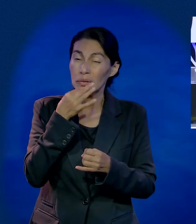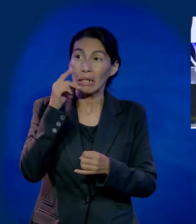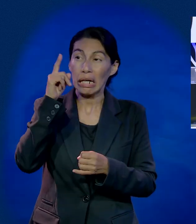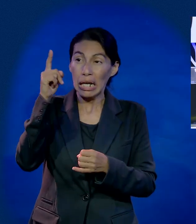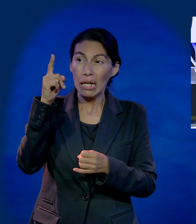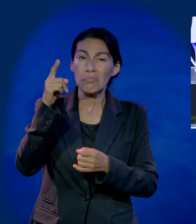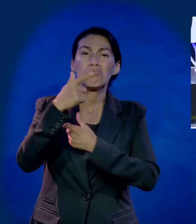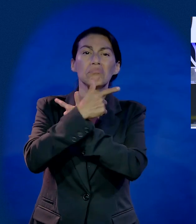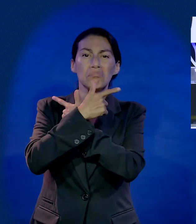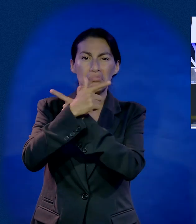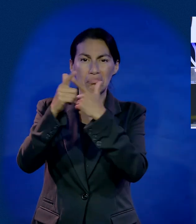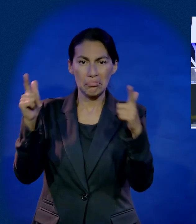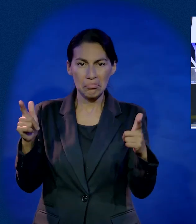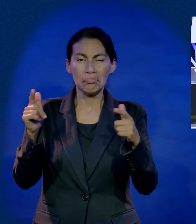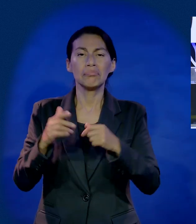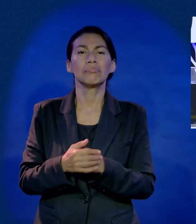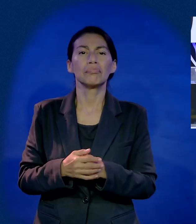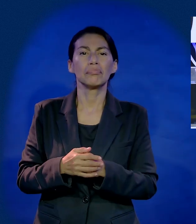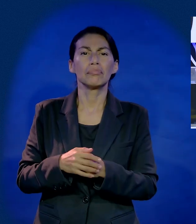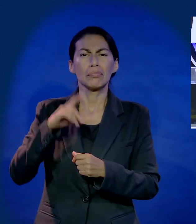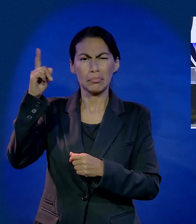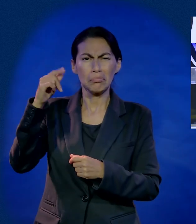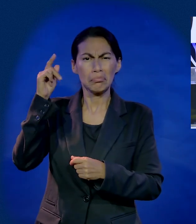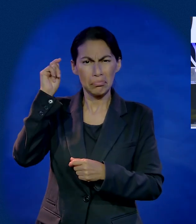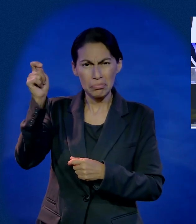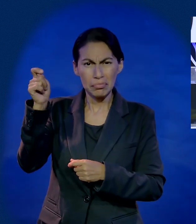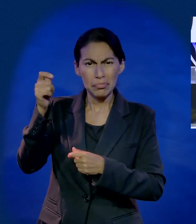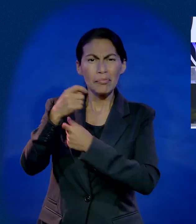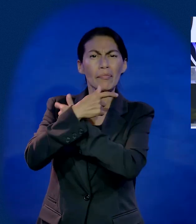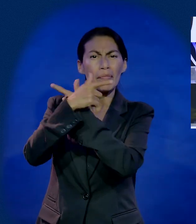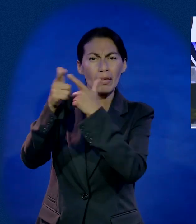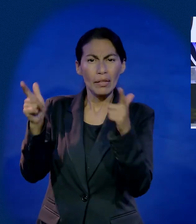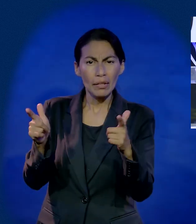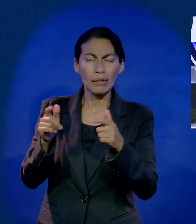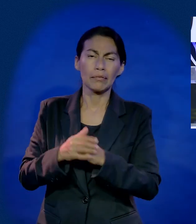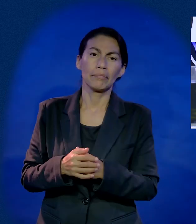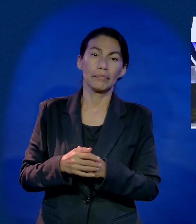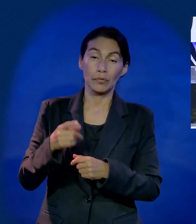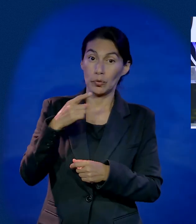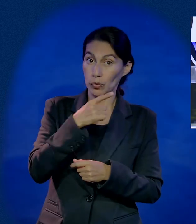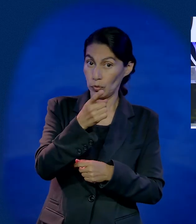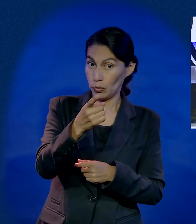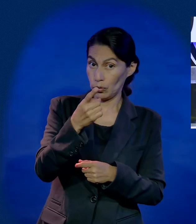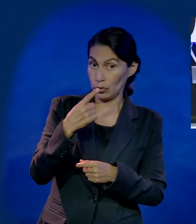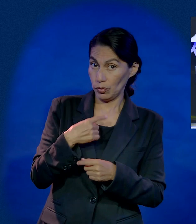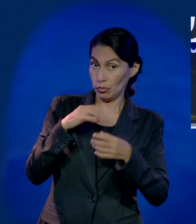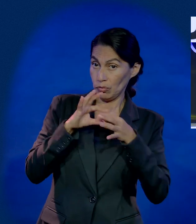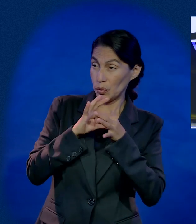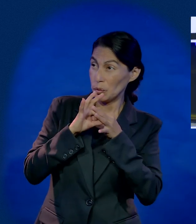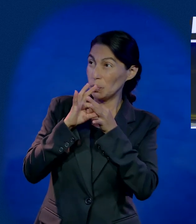última expresión, es la verdadera libertad. Una relación con